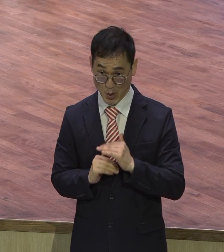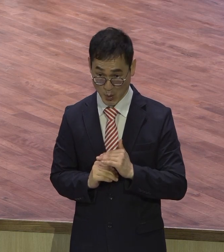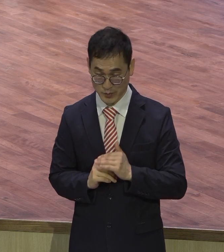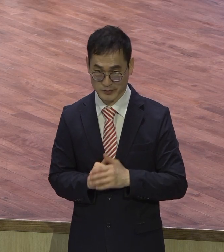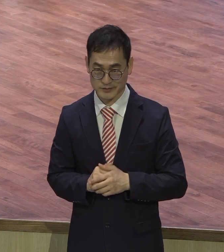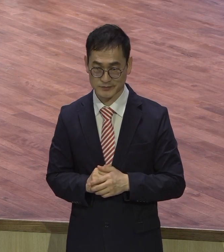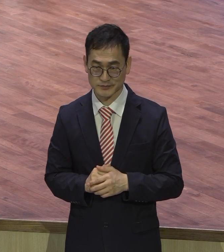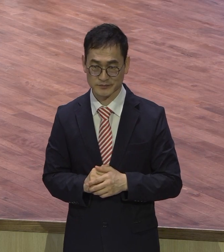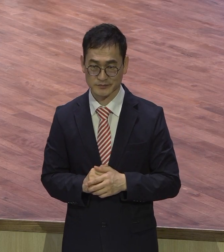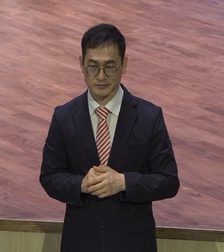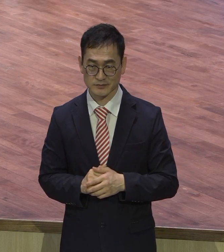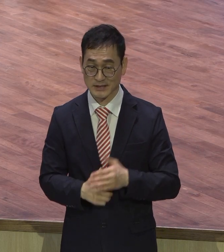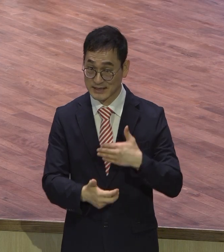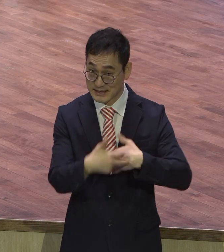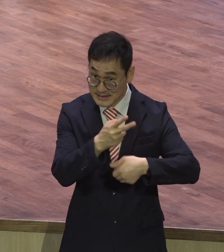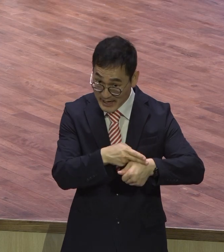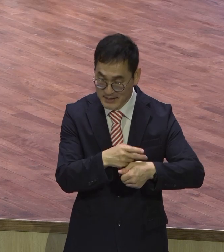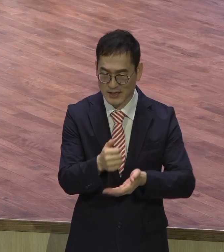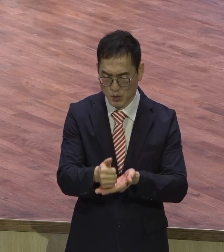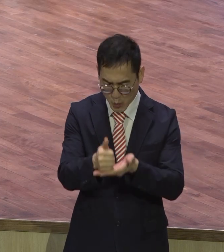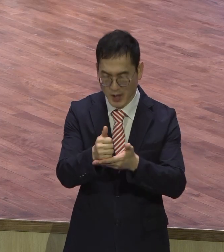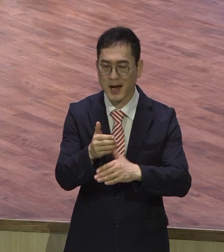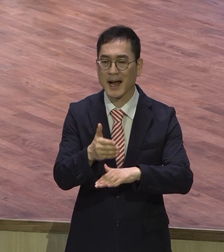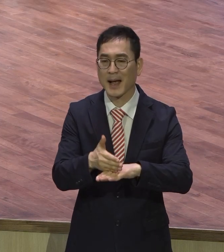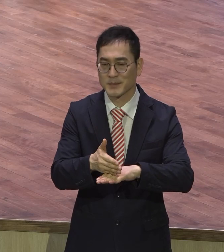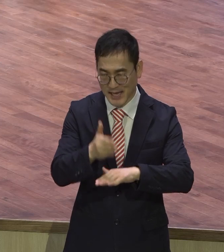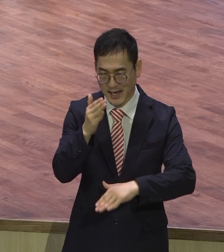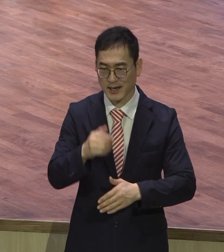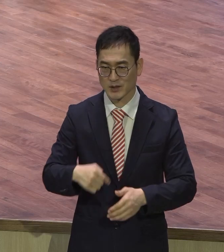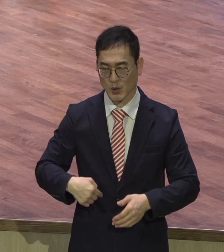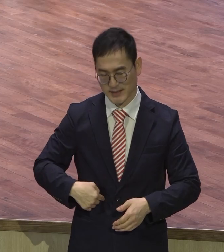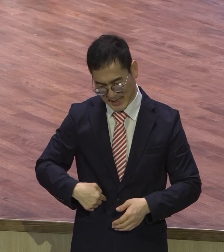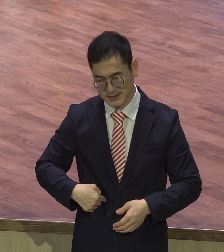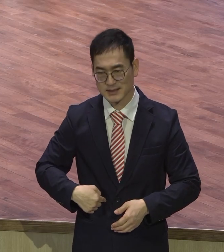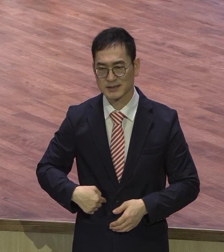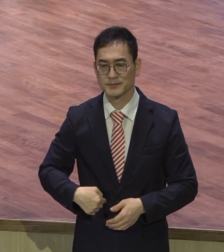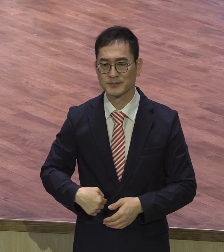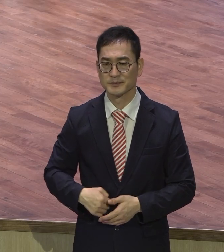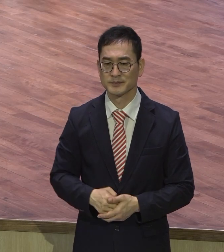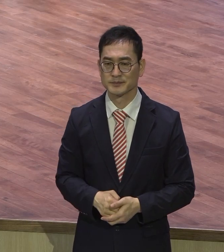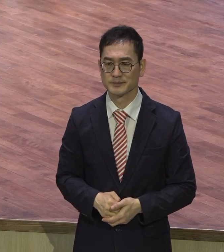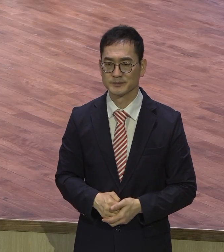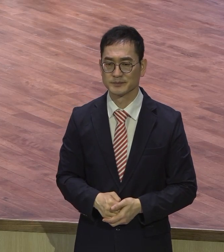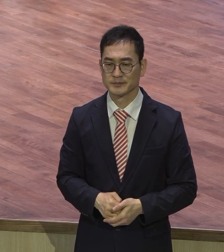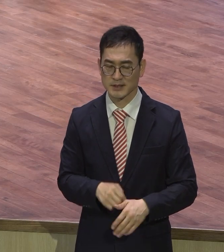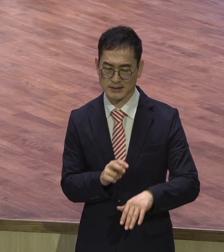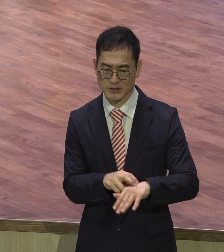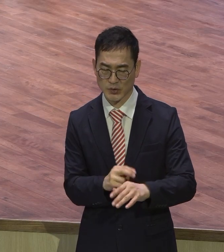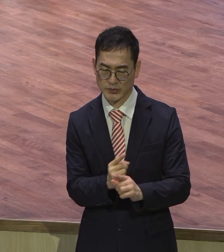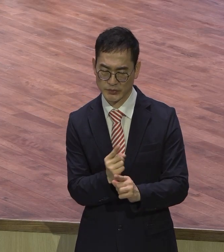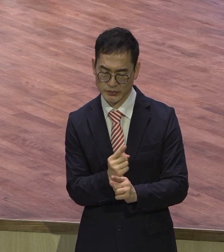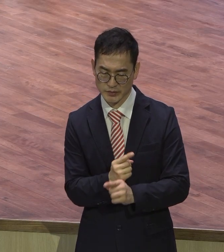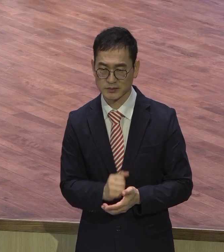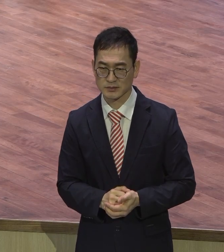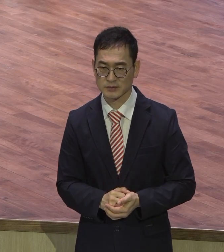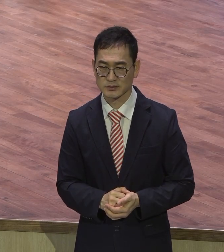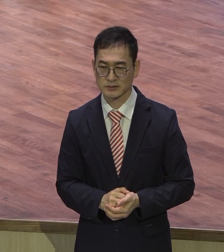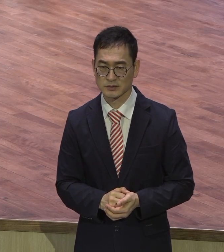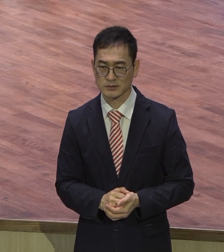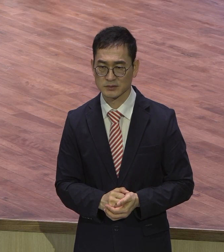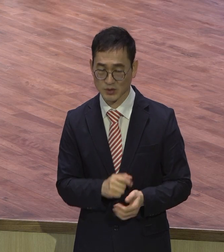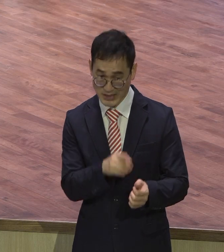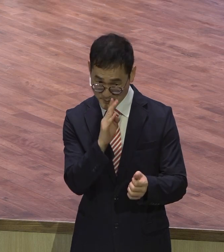존경과 감사 양심과 위험의 어수를 베풀겠다는 선은 환자의 비밀유지